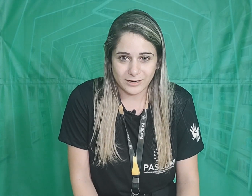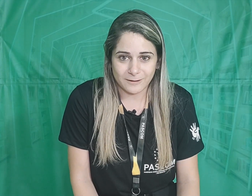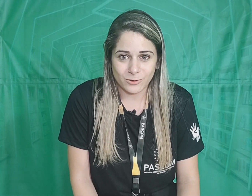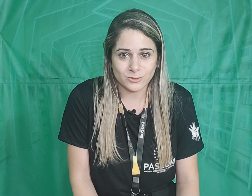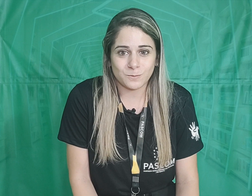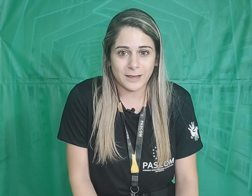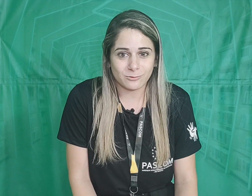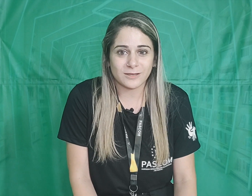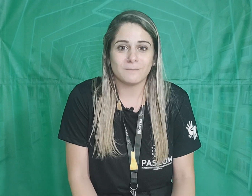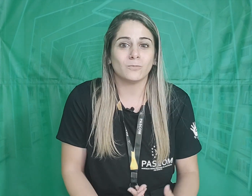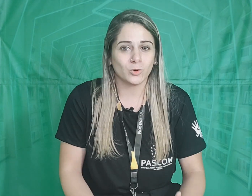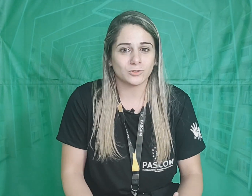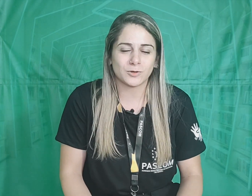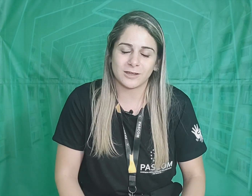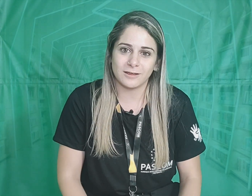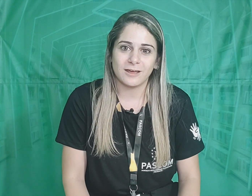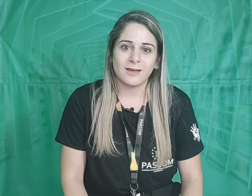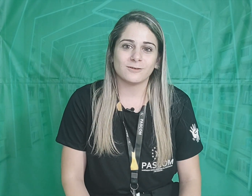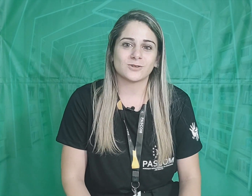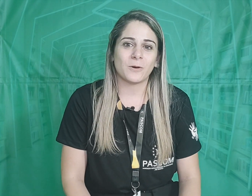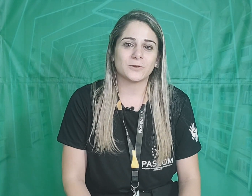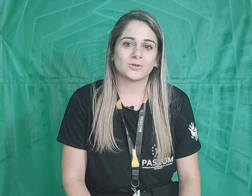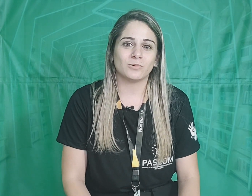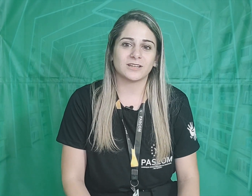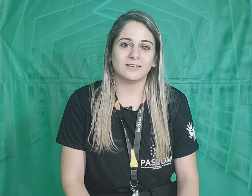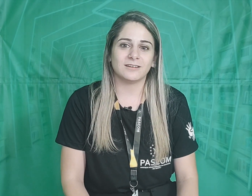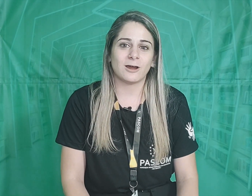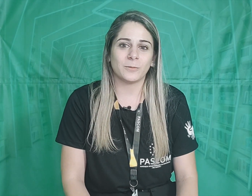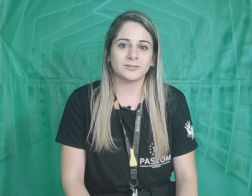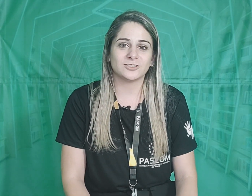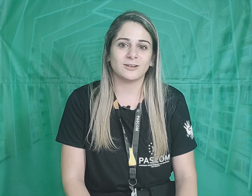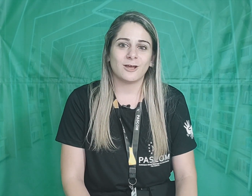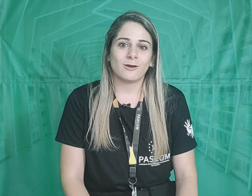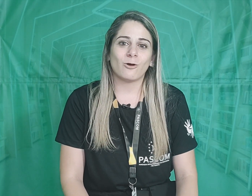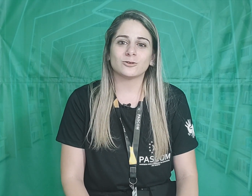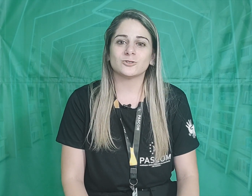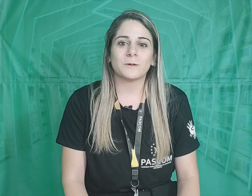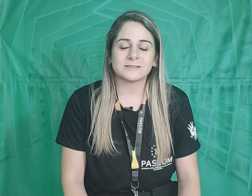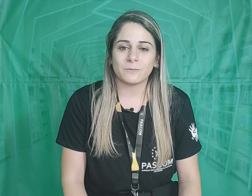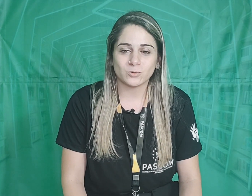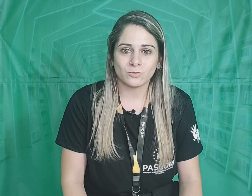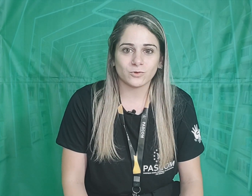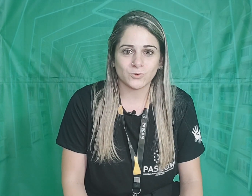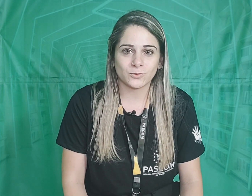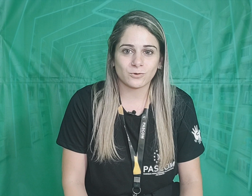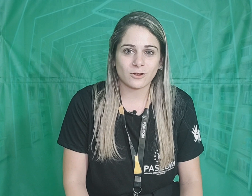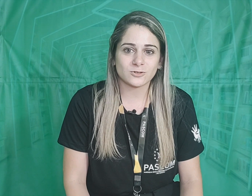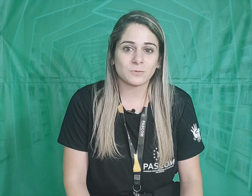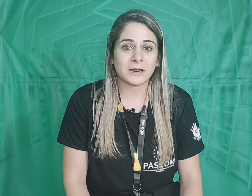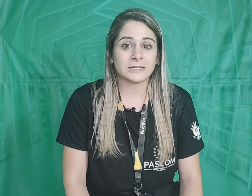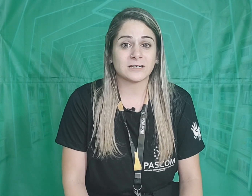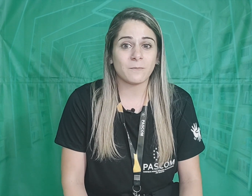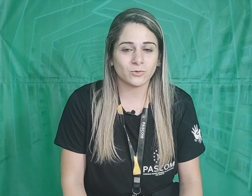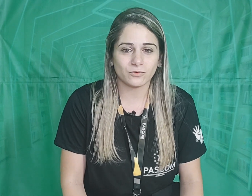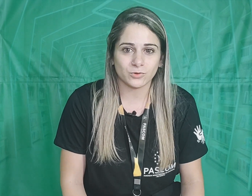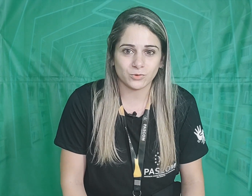tornar. Eu espero que muito, porque eu sou uma pessoa que realmente gosto de pensar muito no futuro, gosto de planejar muito o